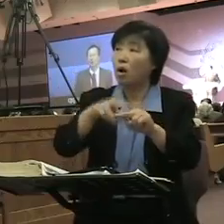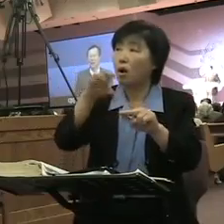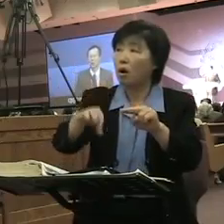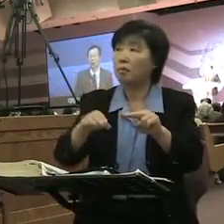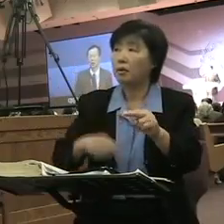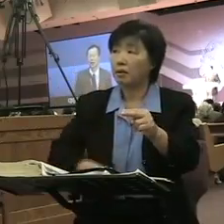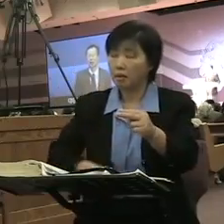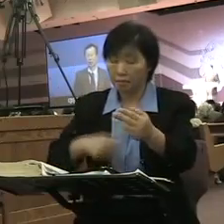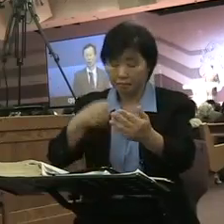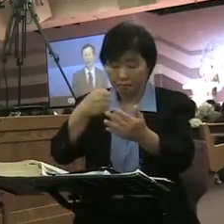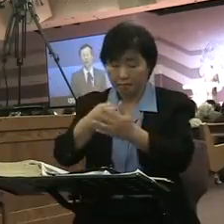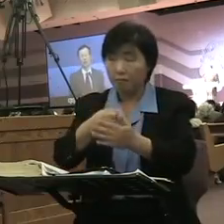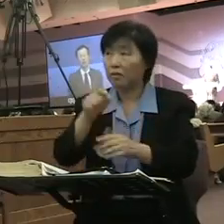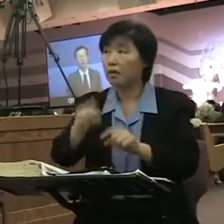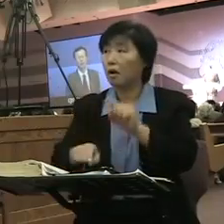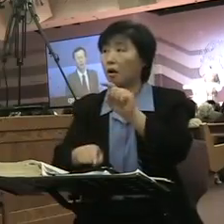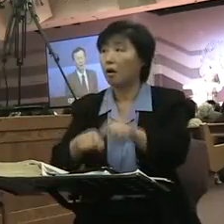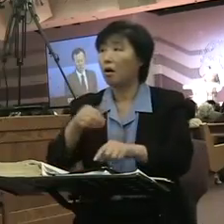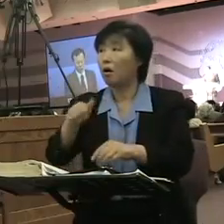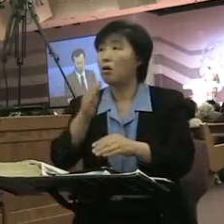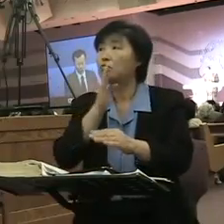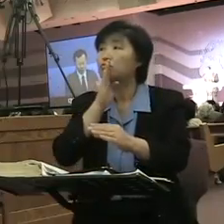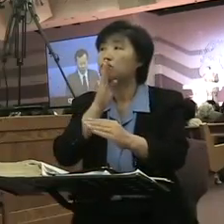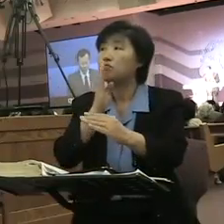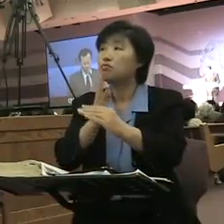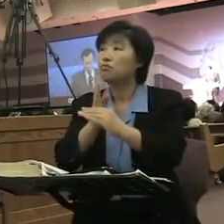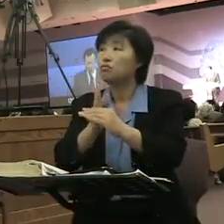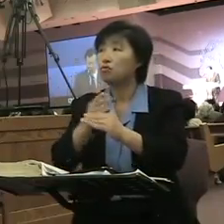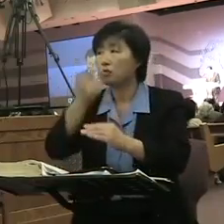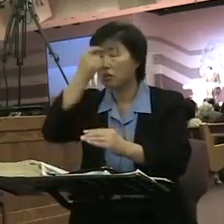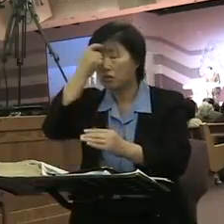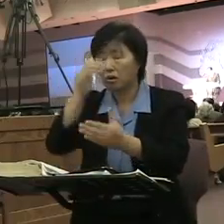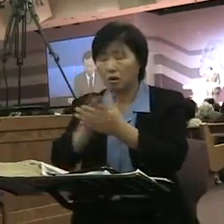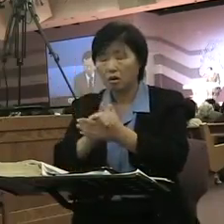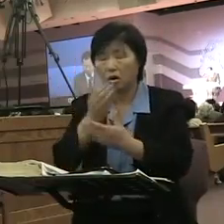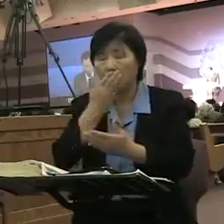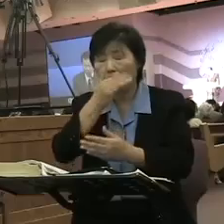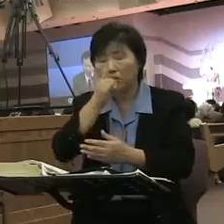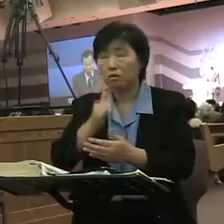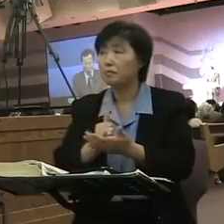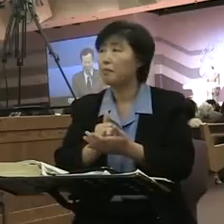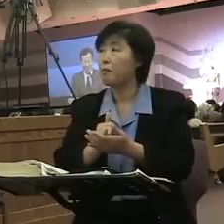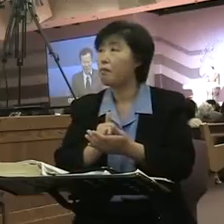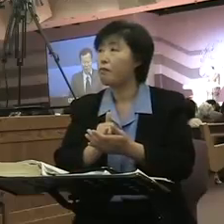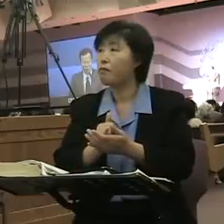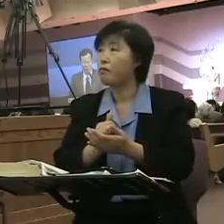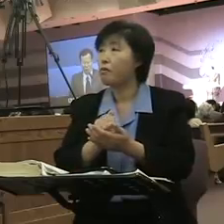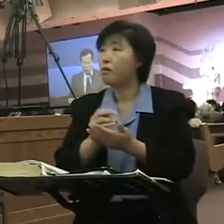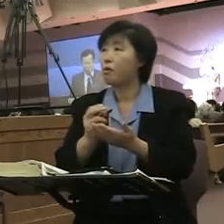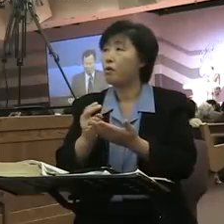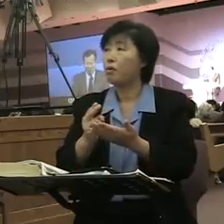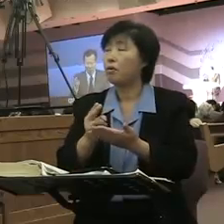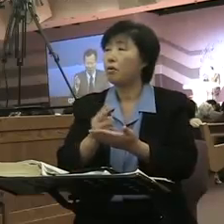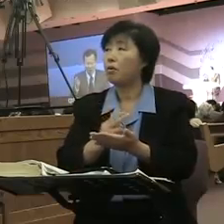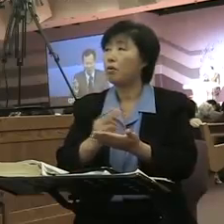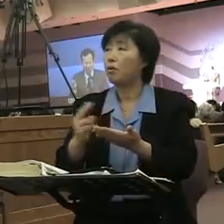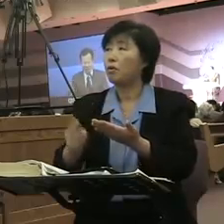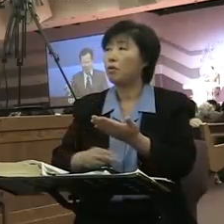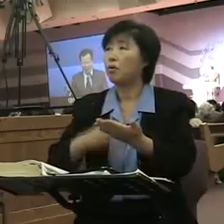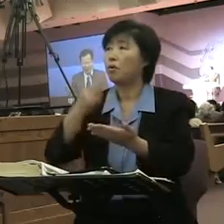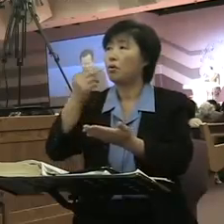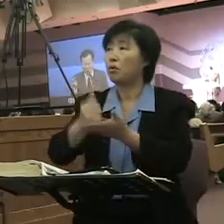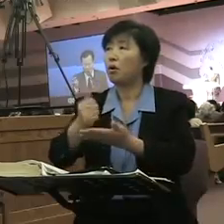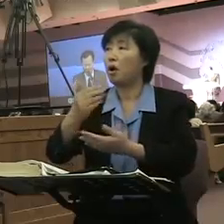기도할 수 있는 자들이 되었다는 것입니다. 여러분, 오늘 말씀을 보시면 여호와 산에서 친히